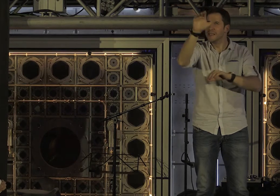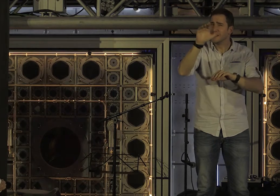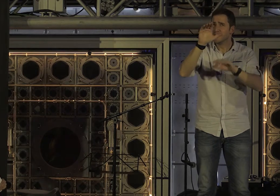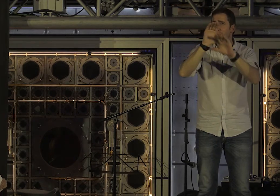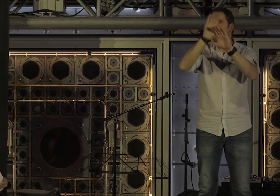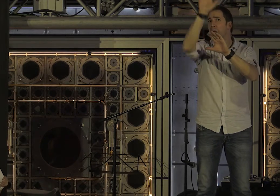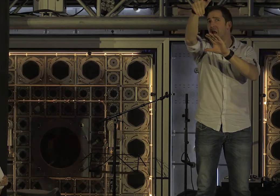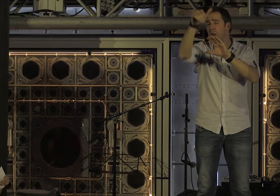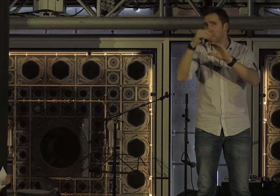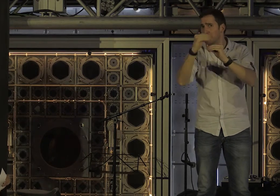terre? Ça va?